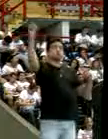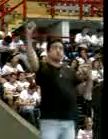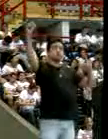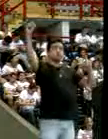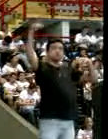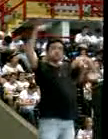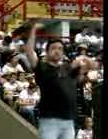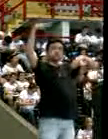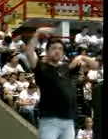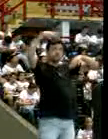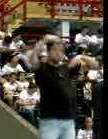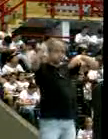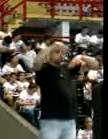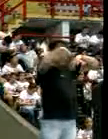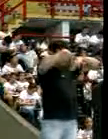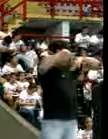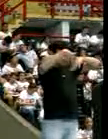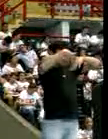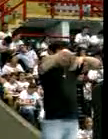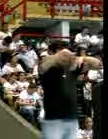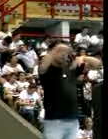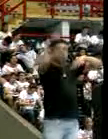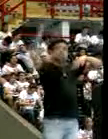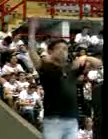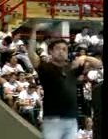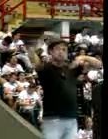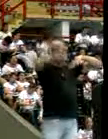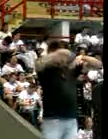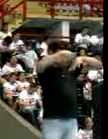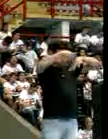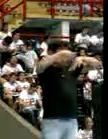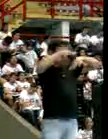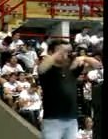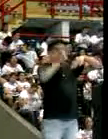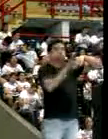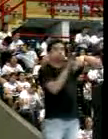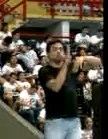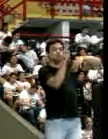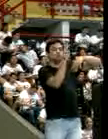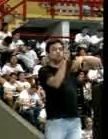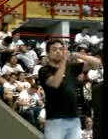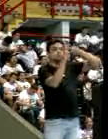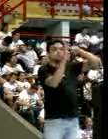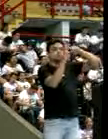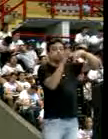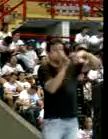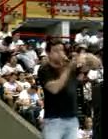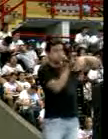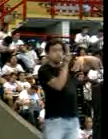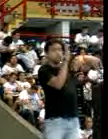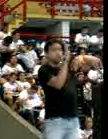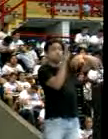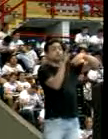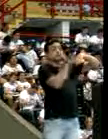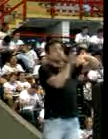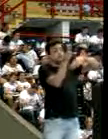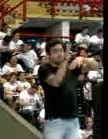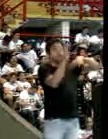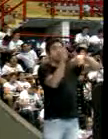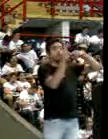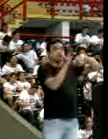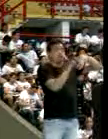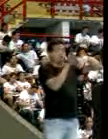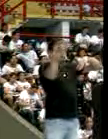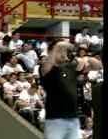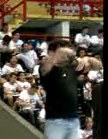a atmosfera são os raios diretos ou indiretos? Indiretos. São aqueles raios